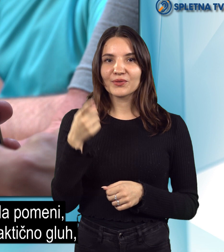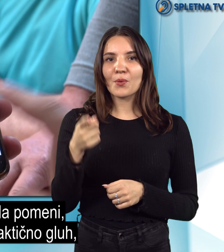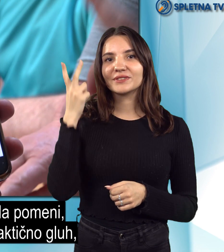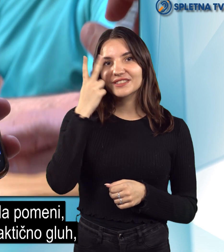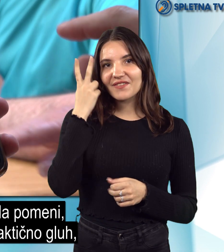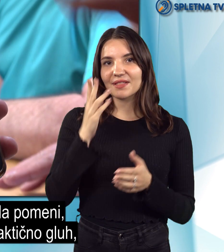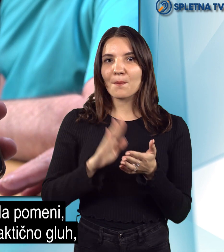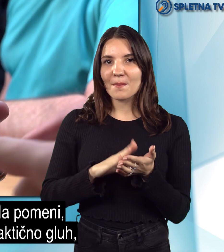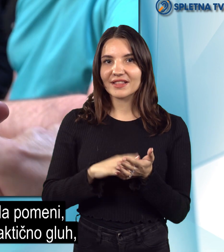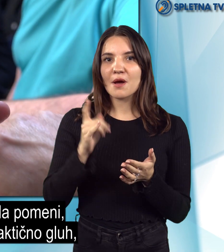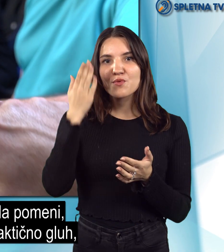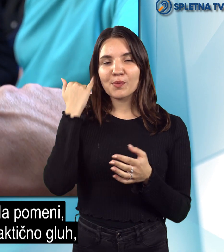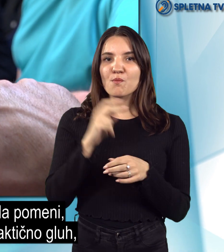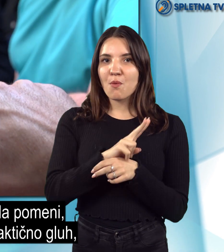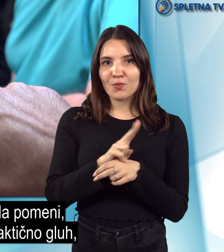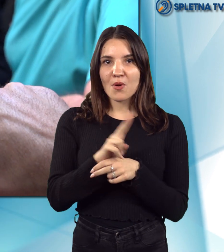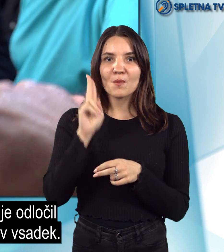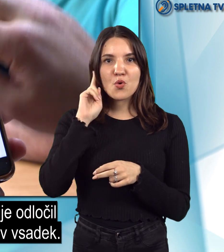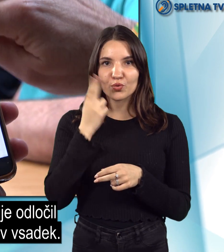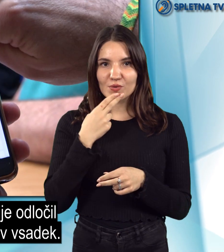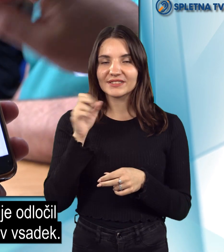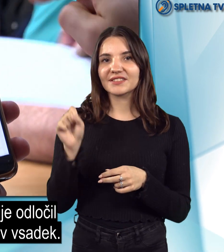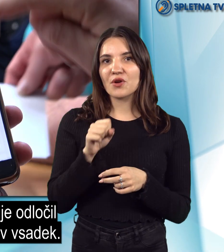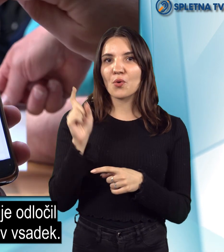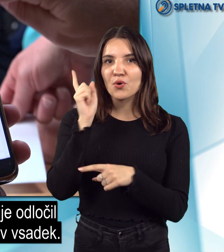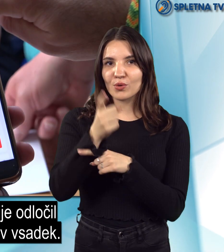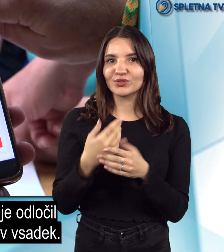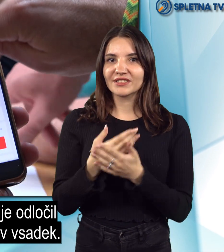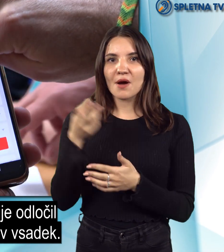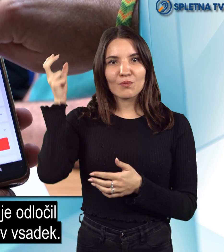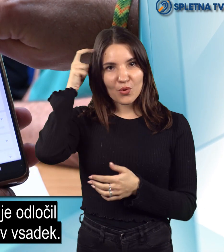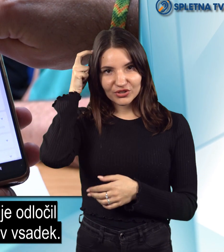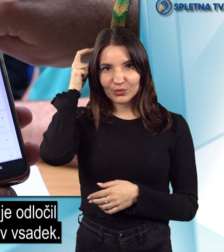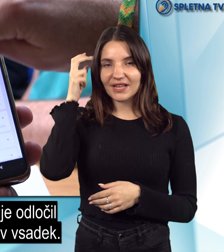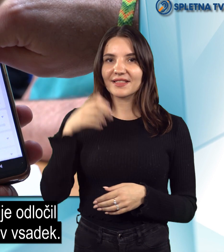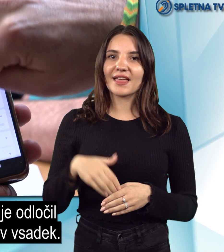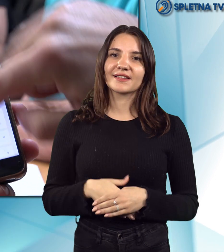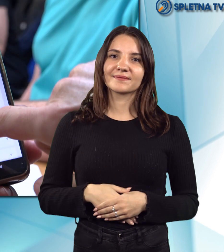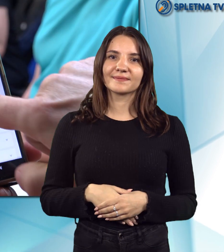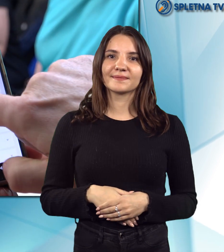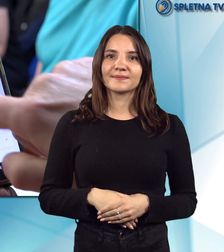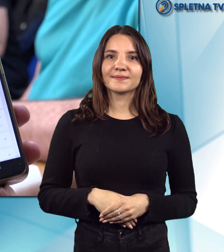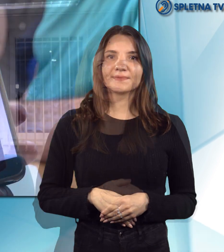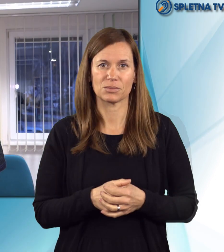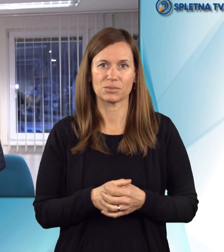seveda pomeni, da je bil praktično gluh. Zato se je odločil za polžev vsadek.